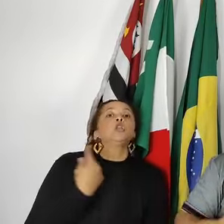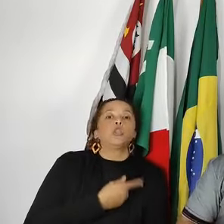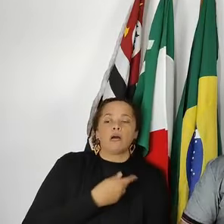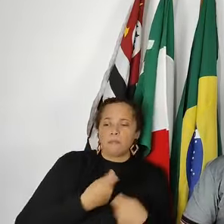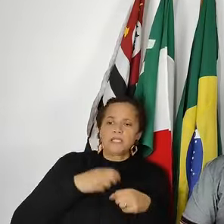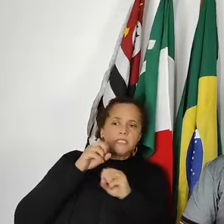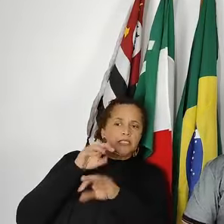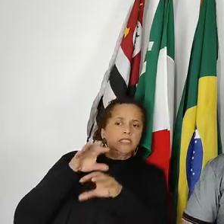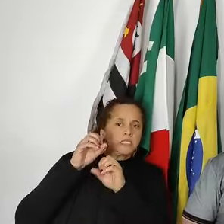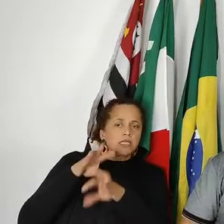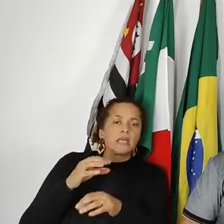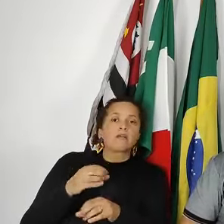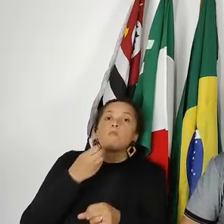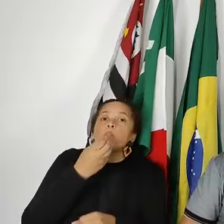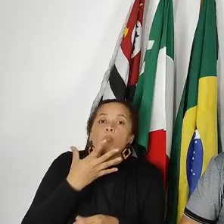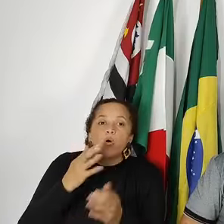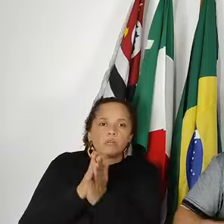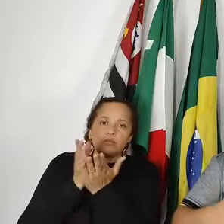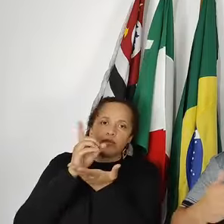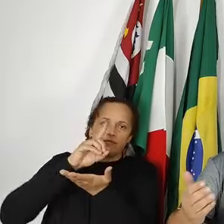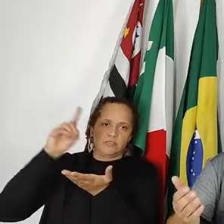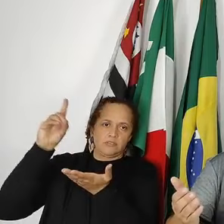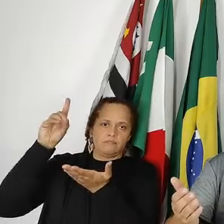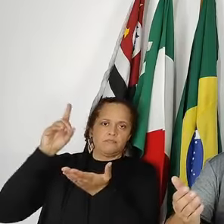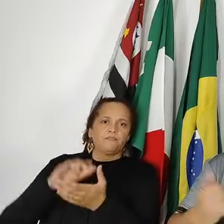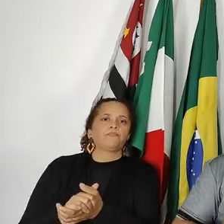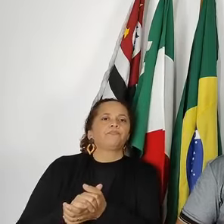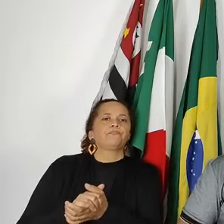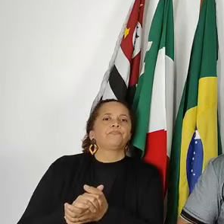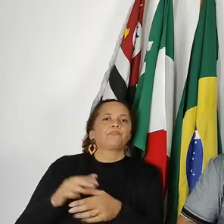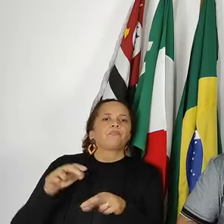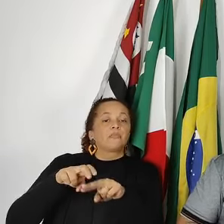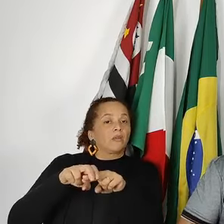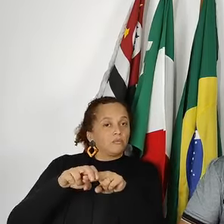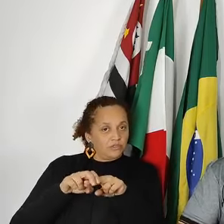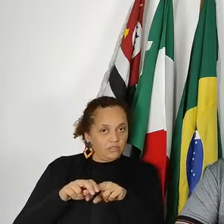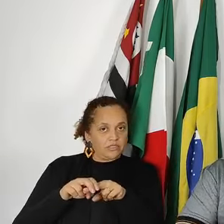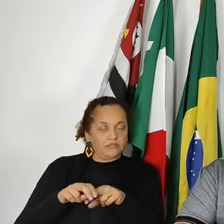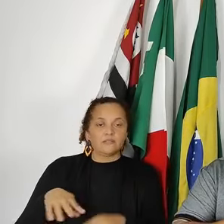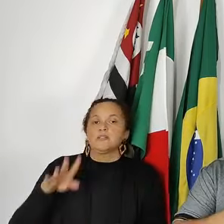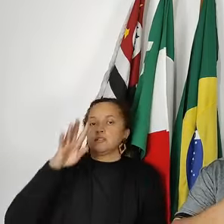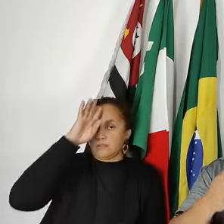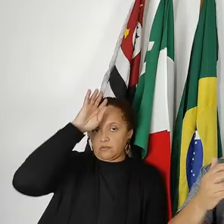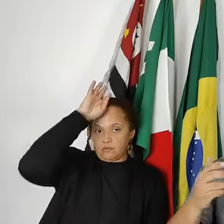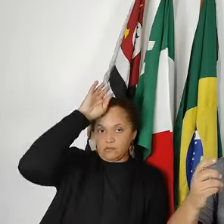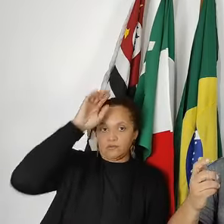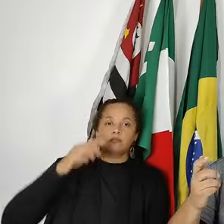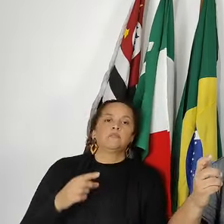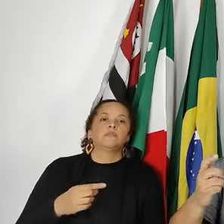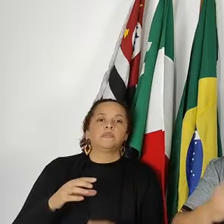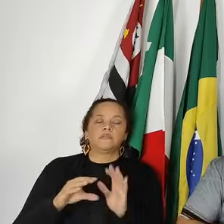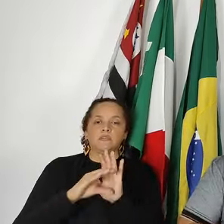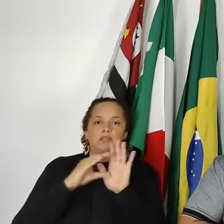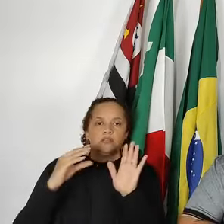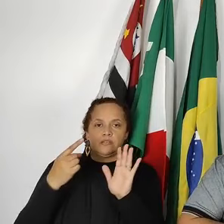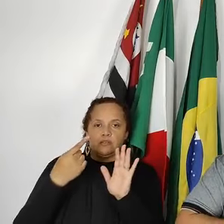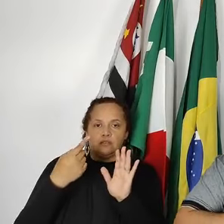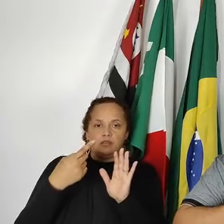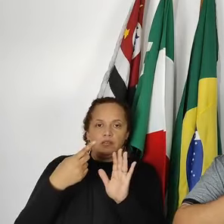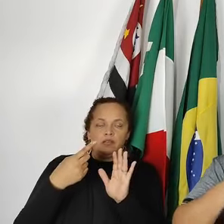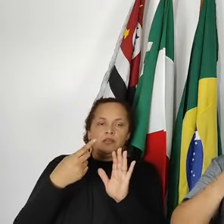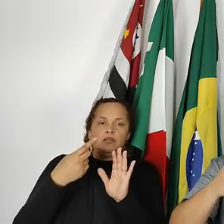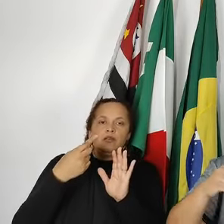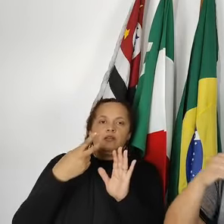e não ser influenciado, né? Por isso diz Romanos, né? Romanos 12, não vos conformeis com esse século,